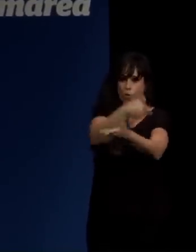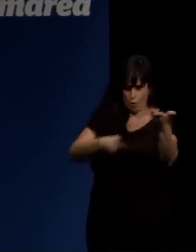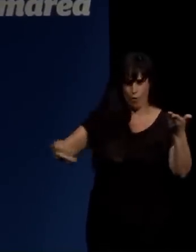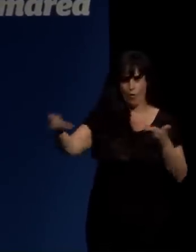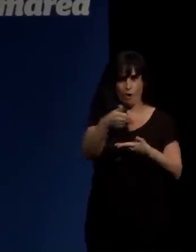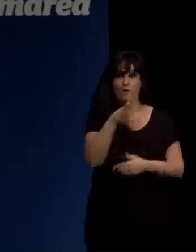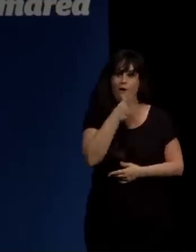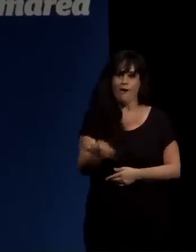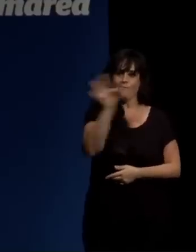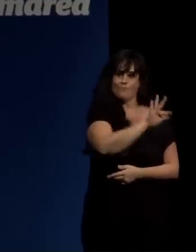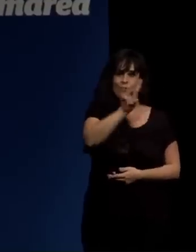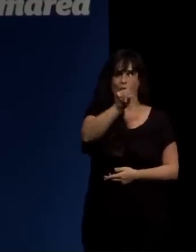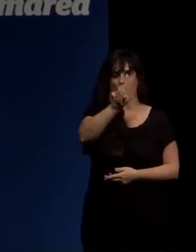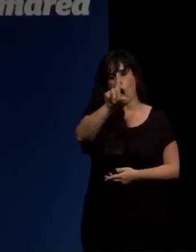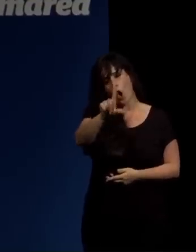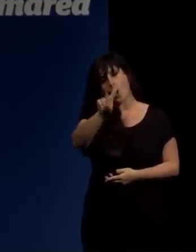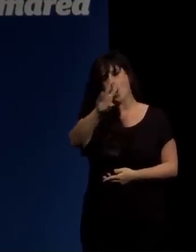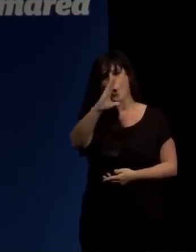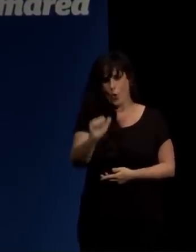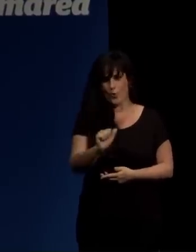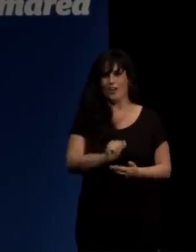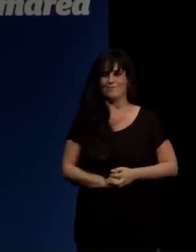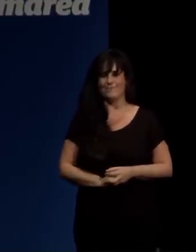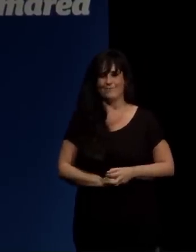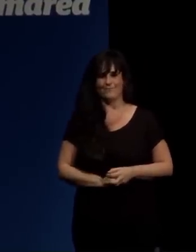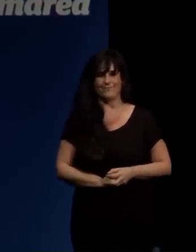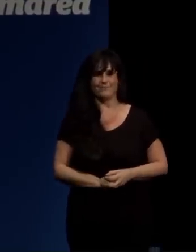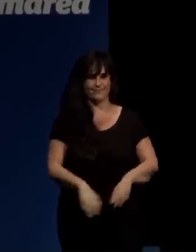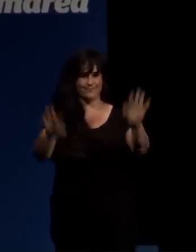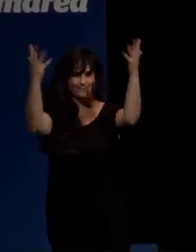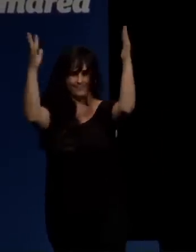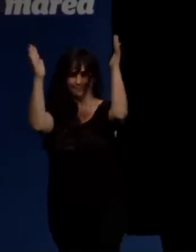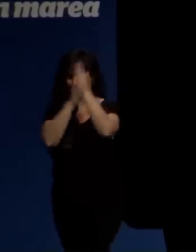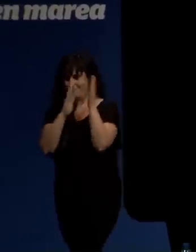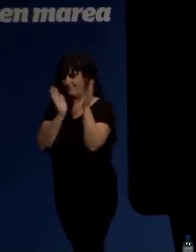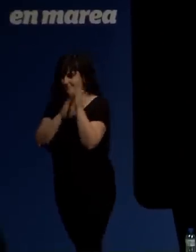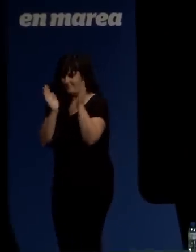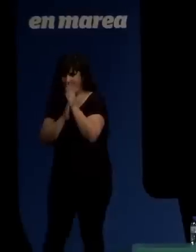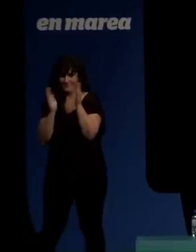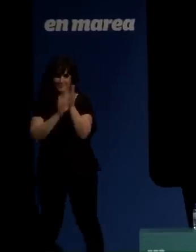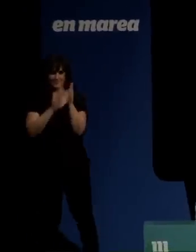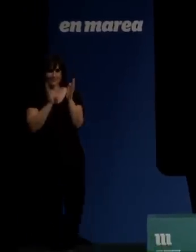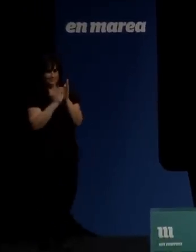Luca. Chao. É unha das mulleres que estarán no Parlamento a partir dese día.